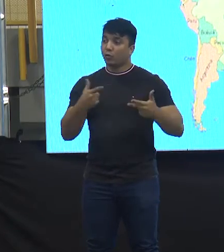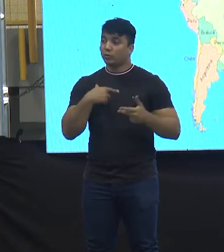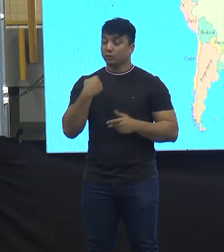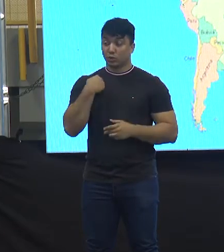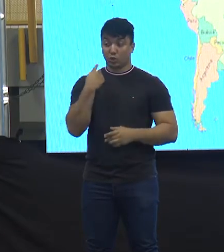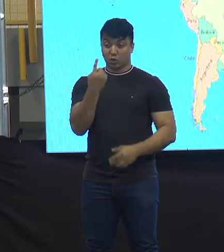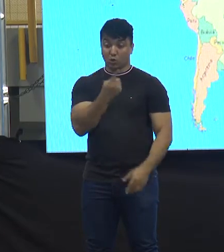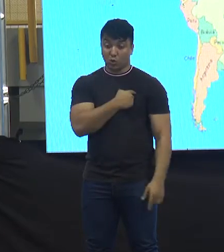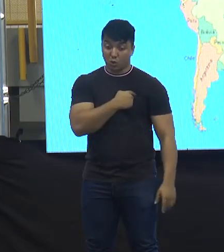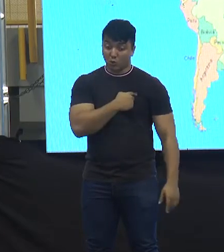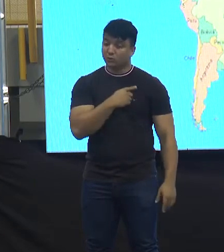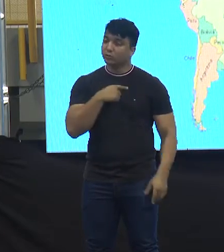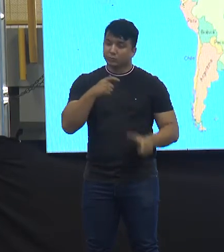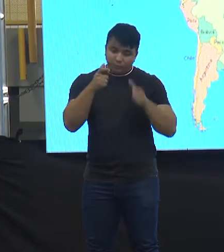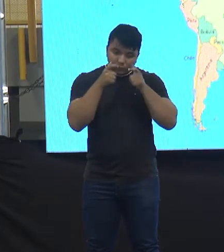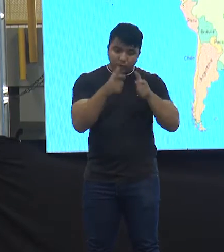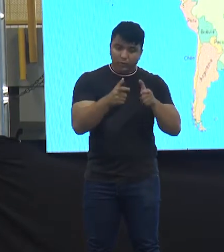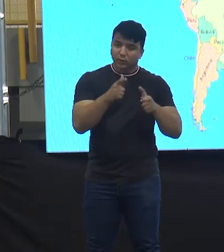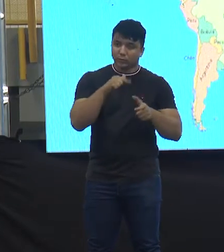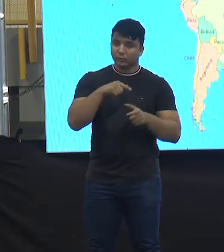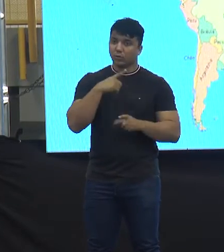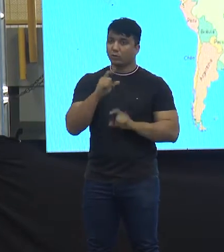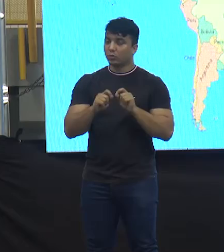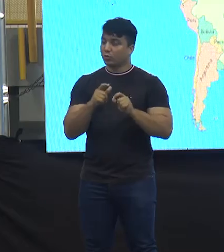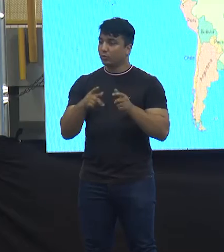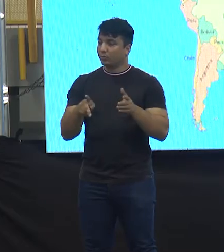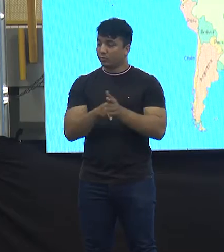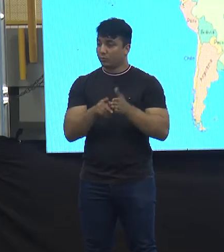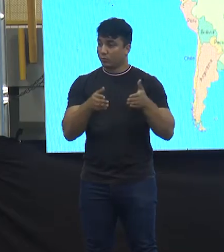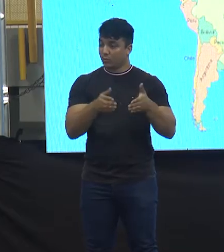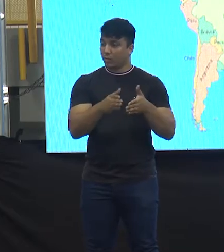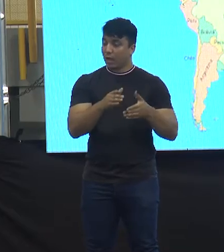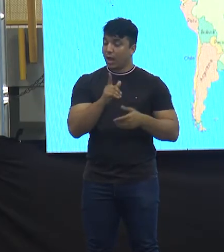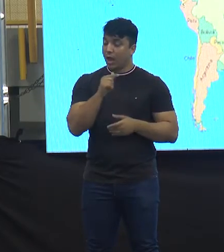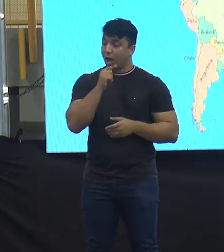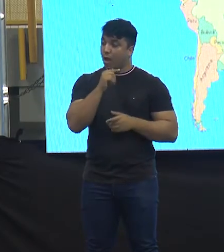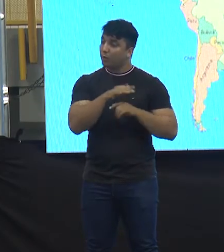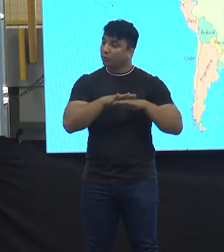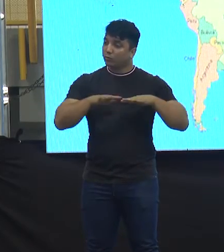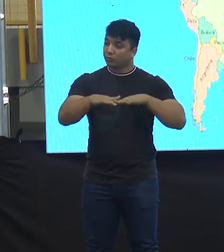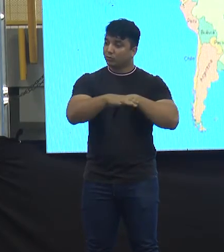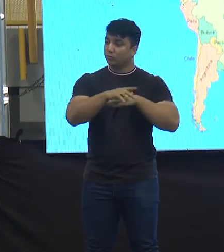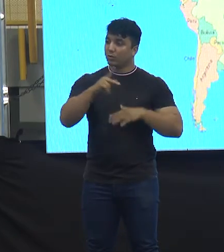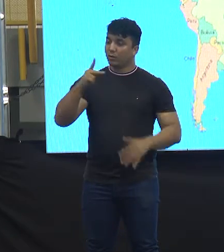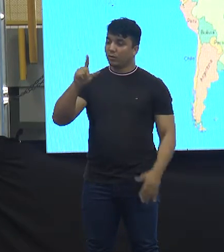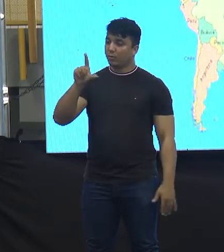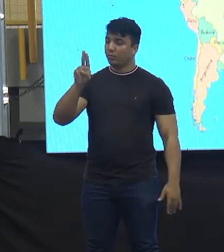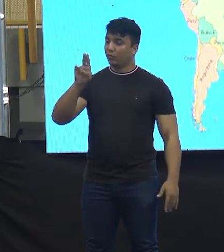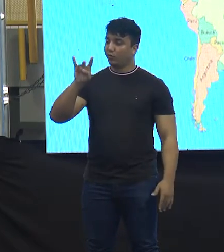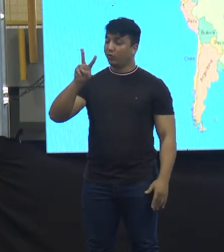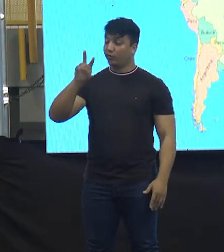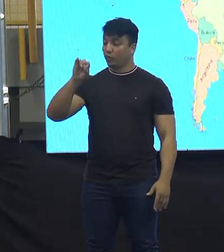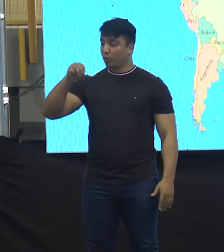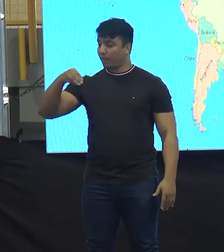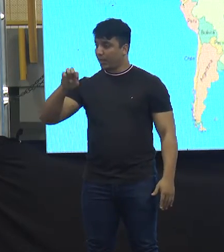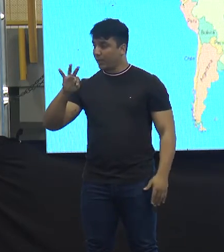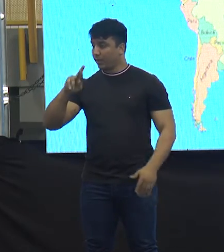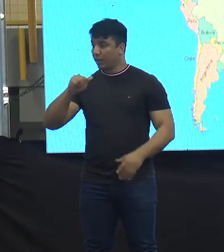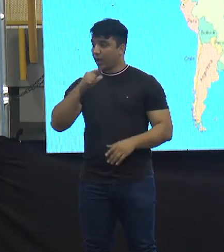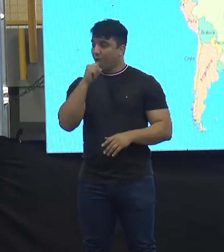nos interessa de perto, que é a parte de clima, que é a parte de pluviometria. Lembra,